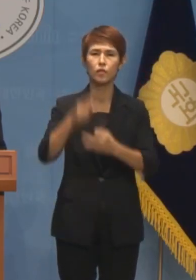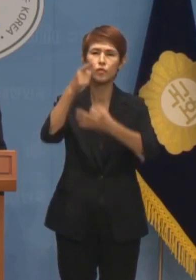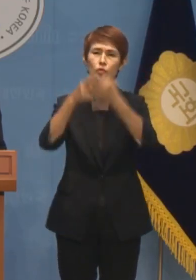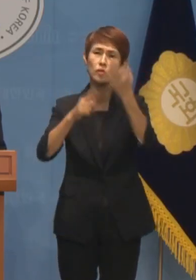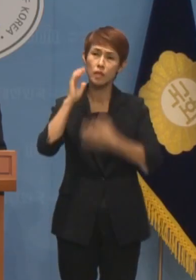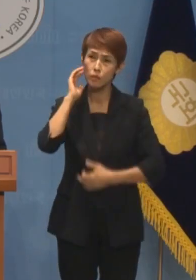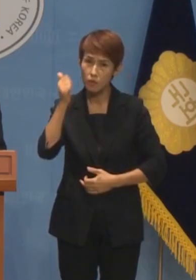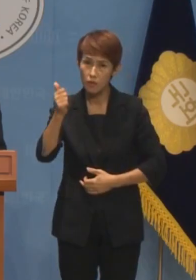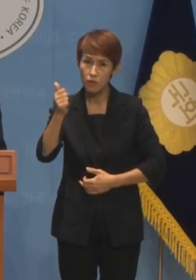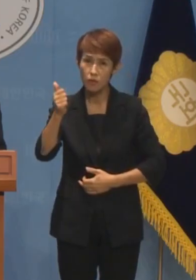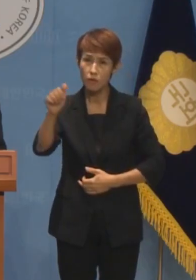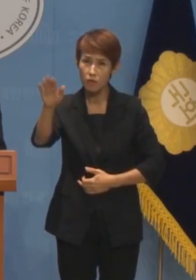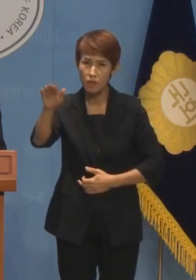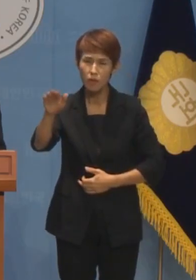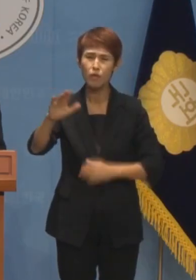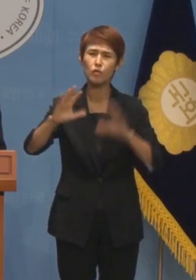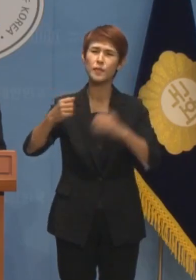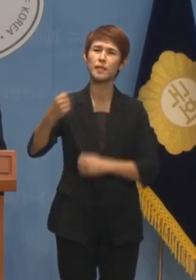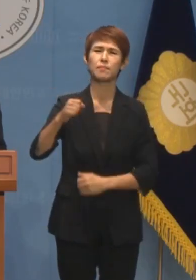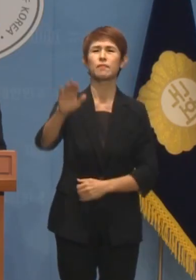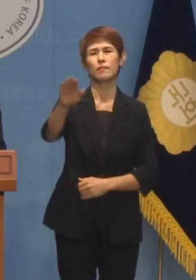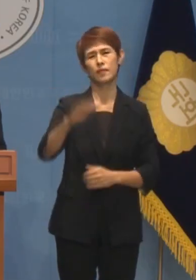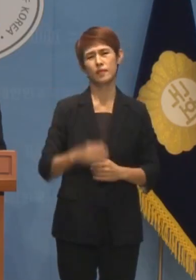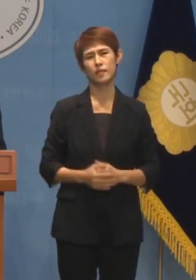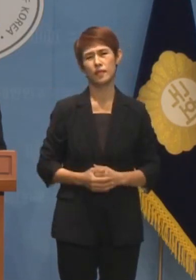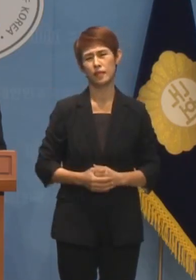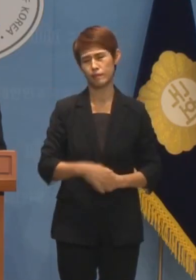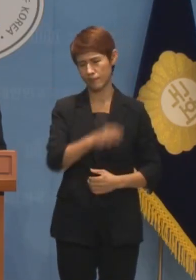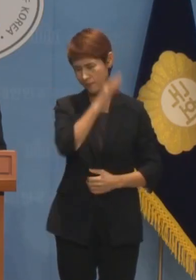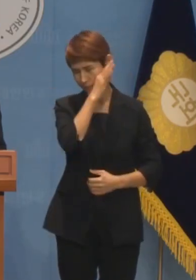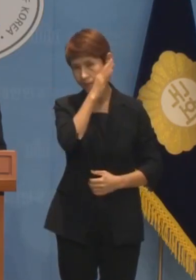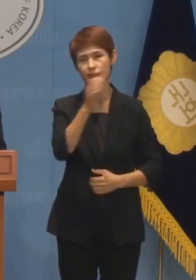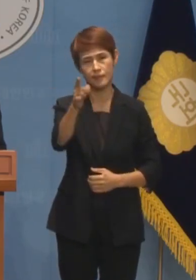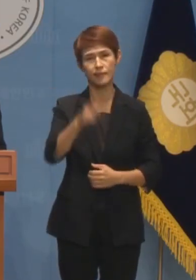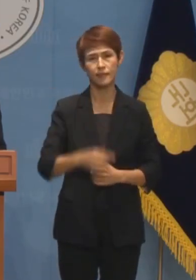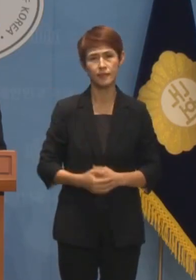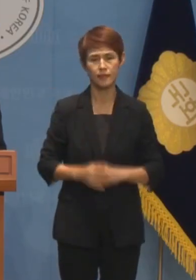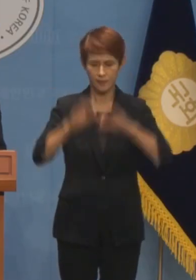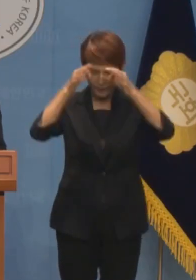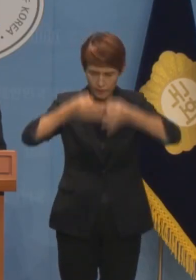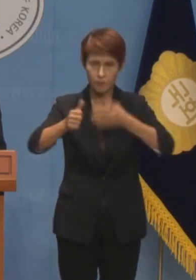대통령과 국민의힘은 부끄러운 줄 아십시오.